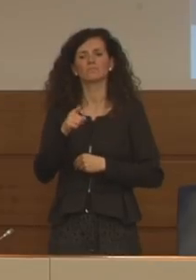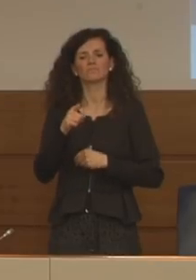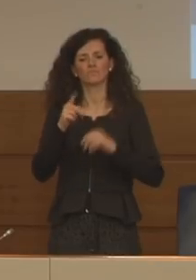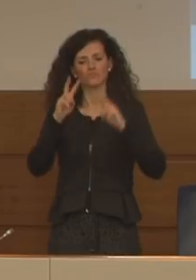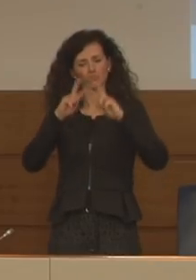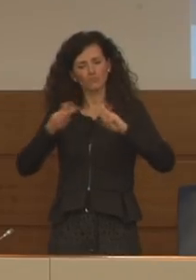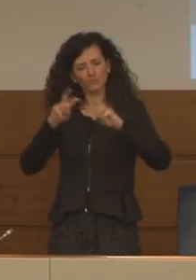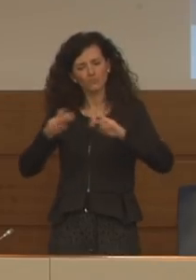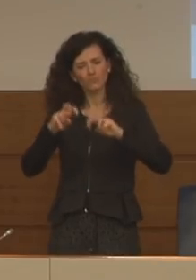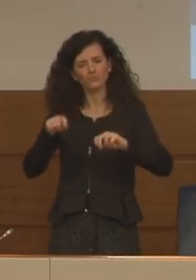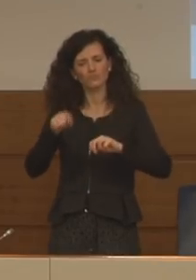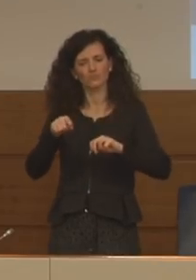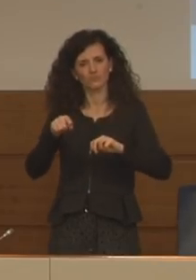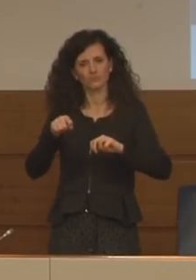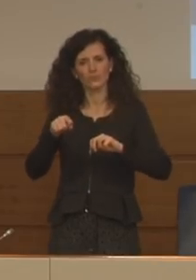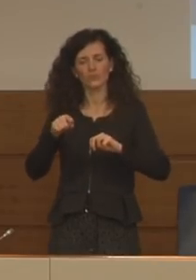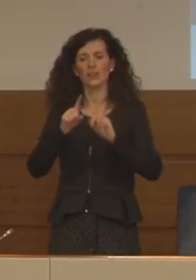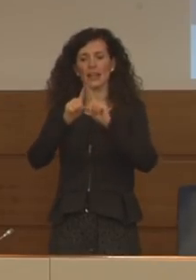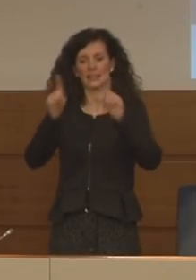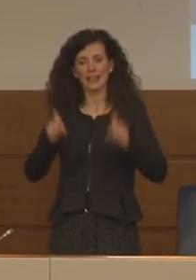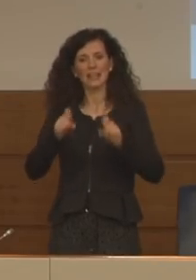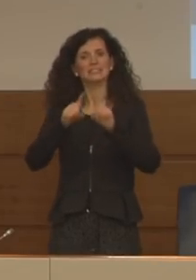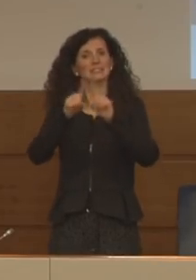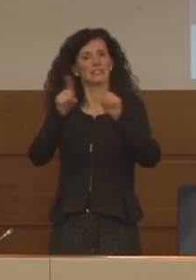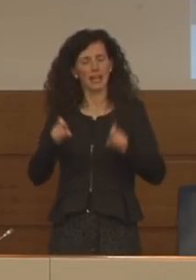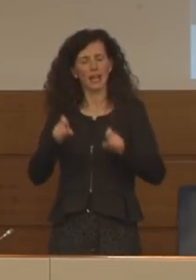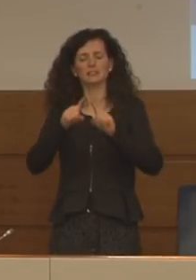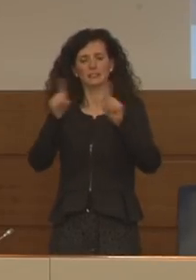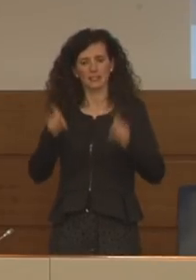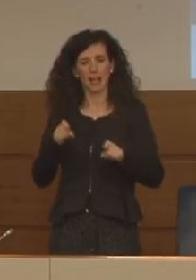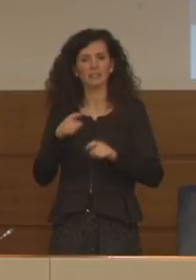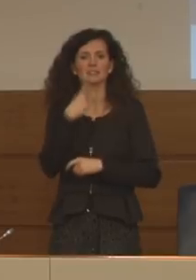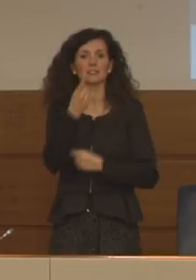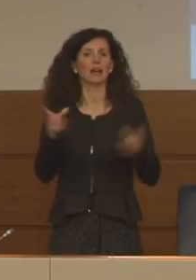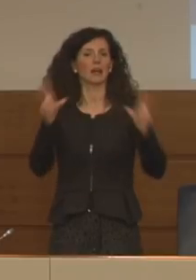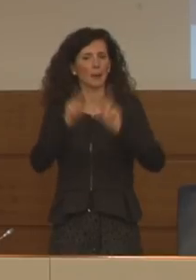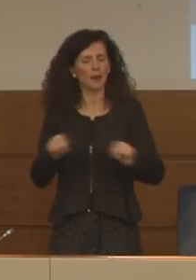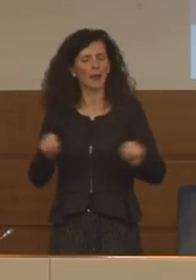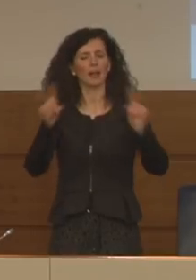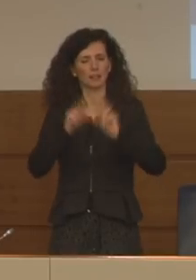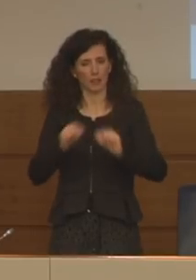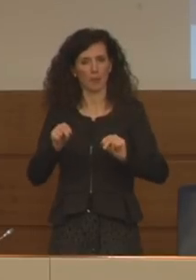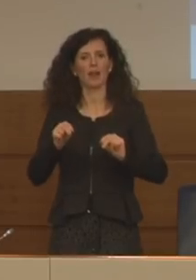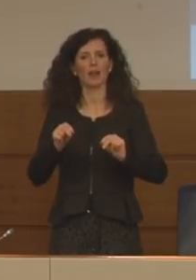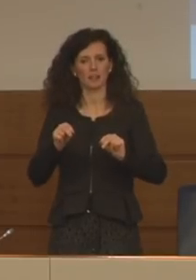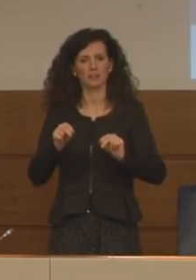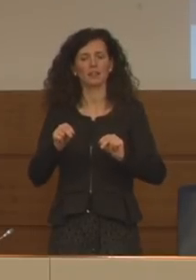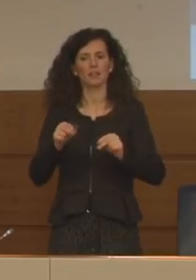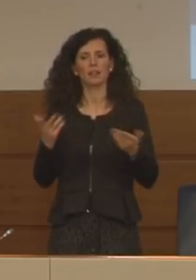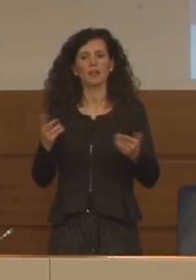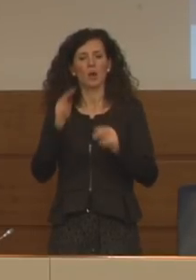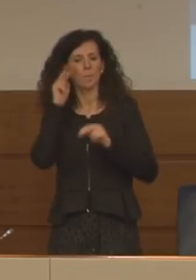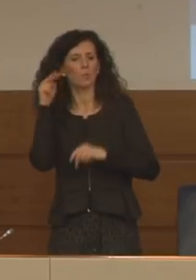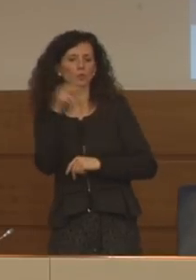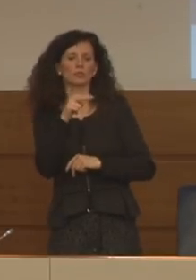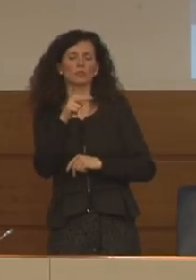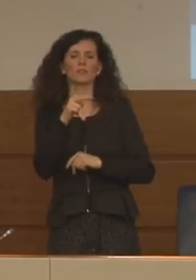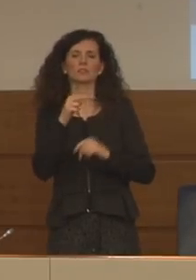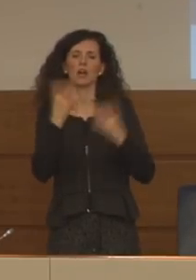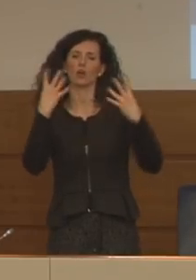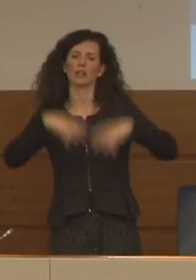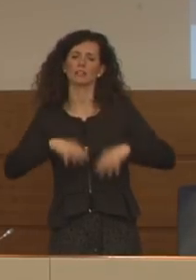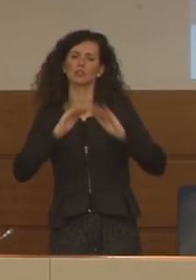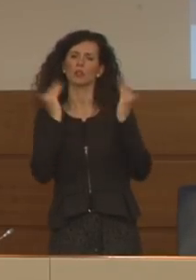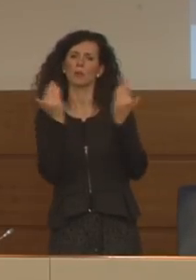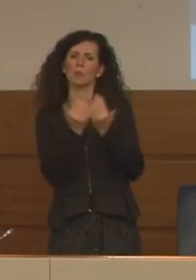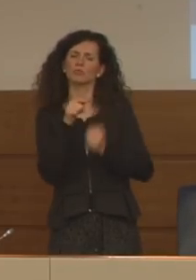quindi test test test come avete sentito ripetere dal punto di vista dell'organizzazione mondiale non c'è